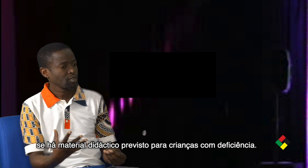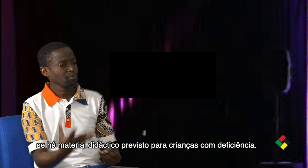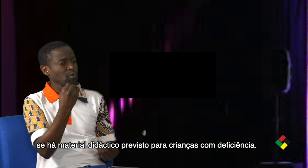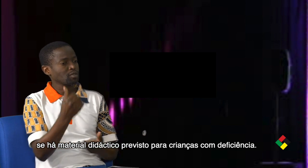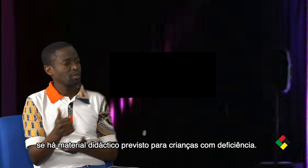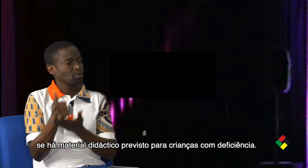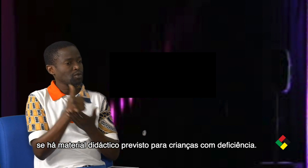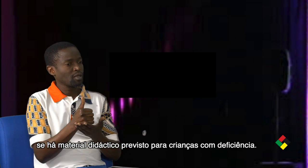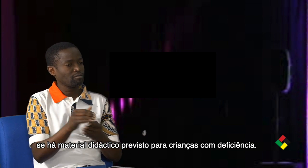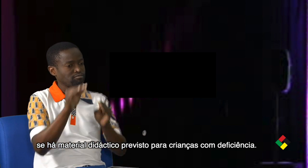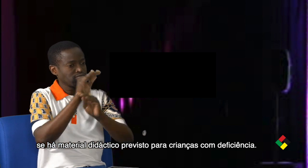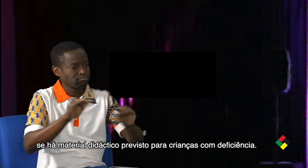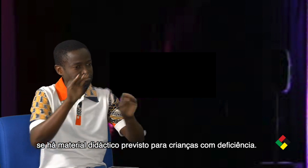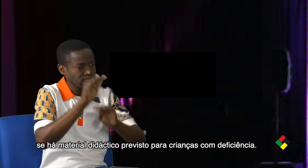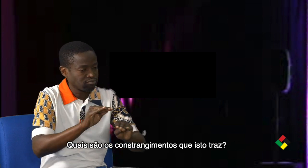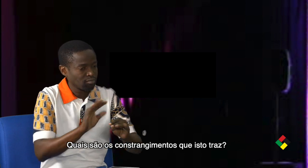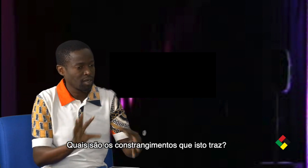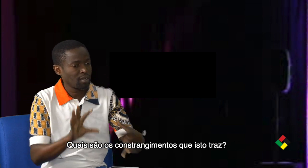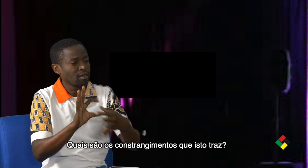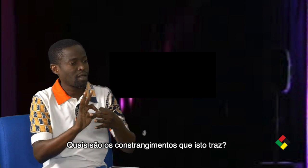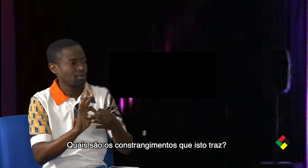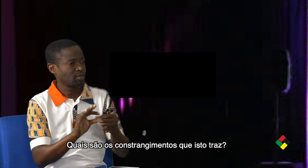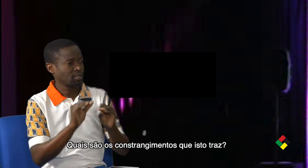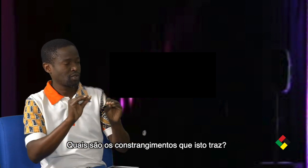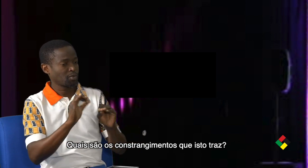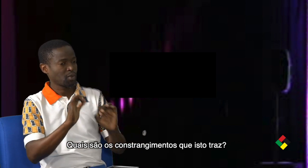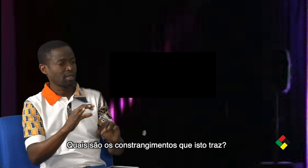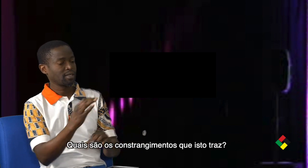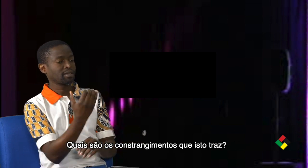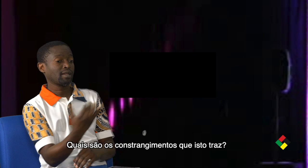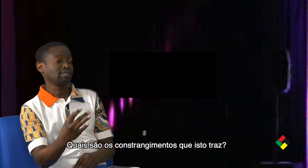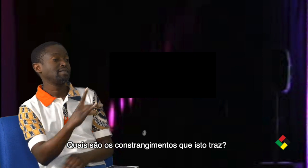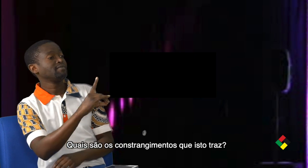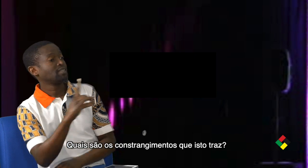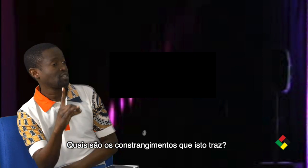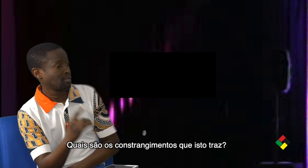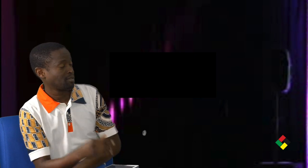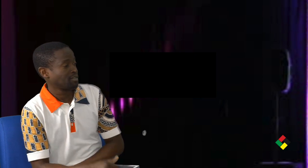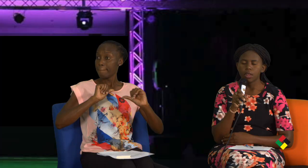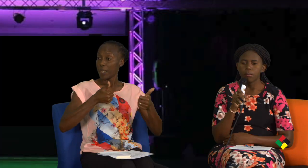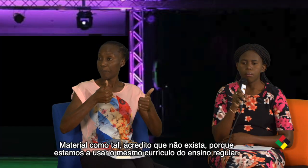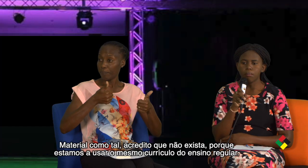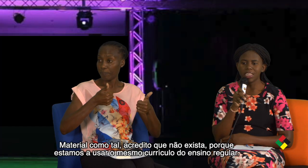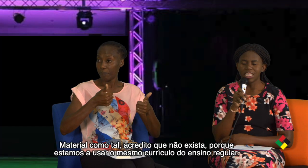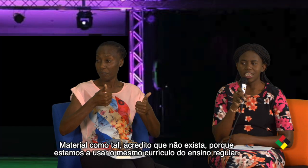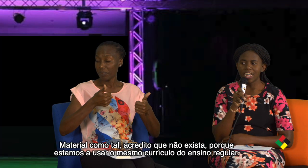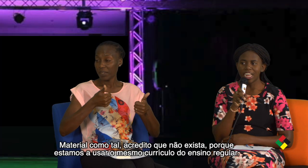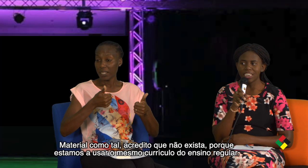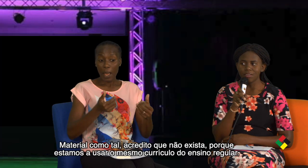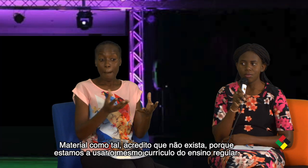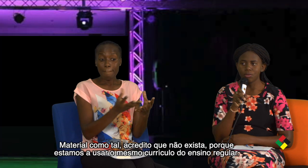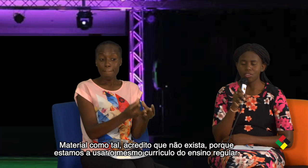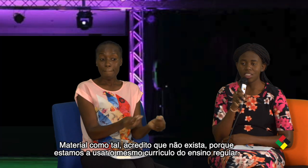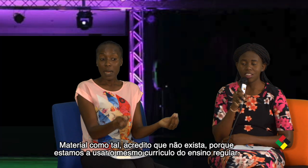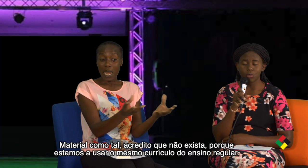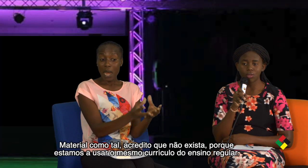didático para essas crianças. Quais são os constrangimentos que têm existido? Material, no sentido